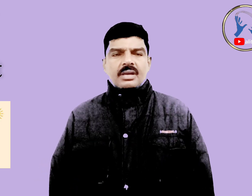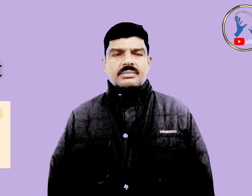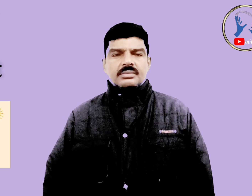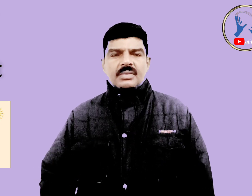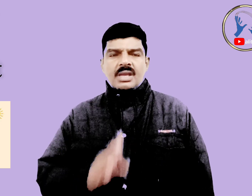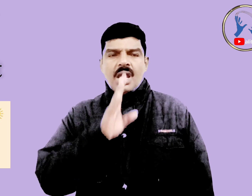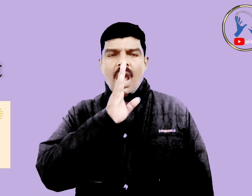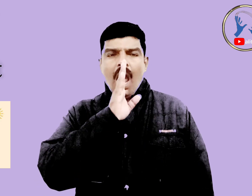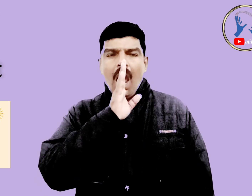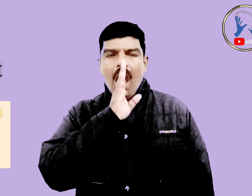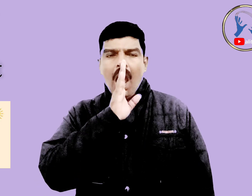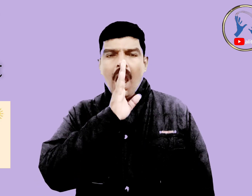गरम।